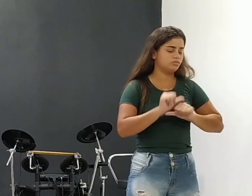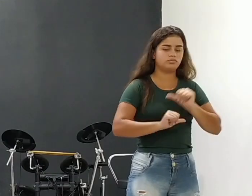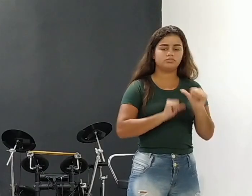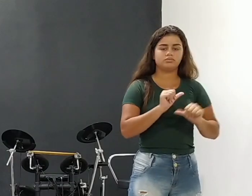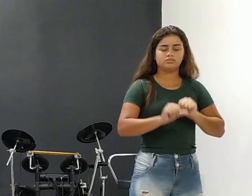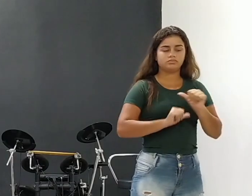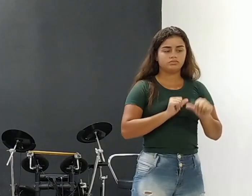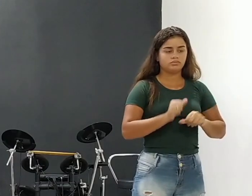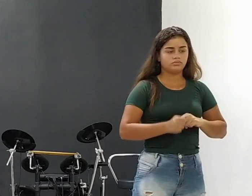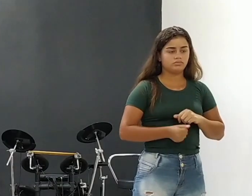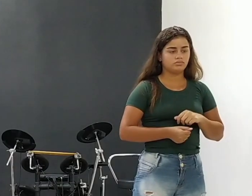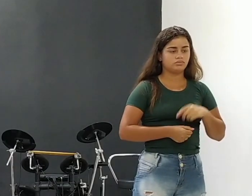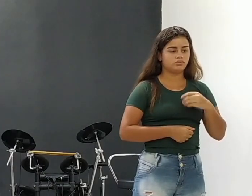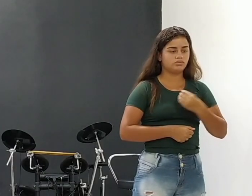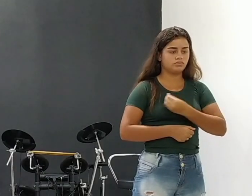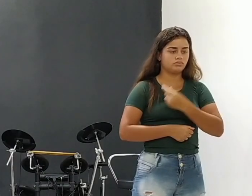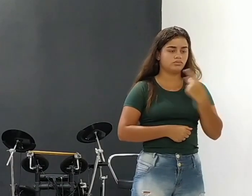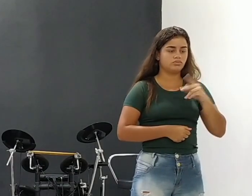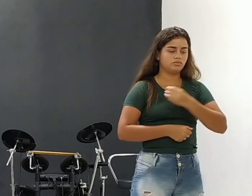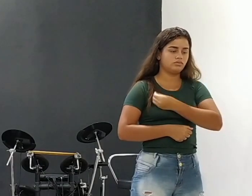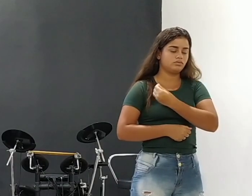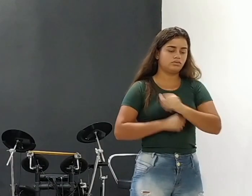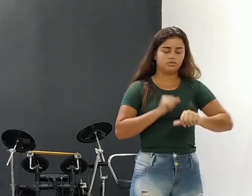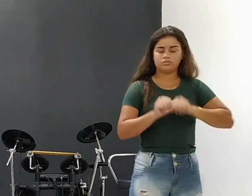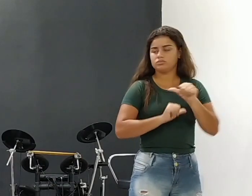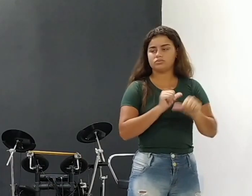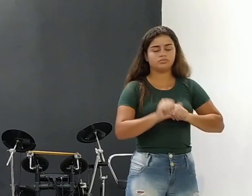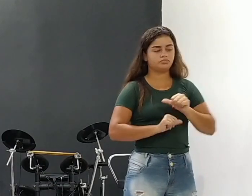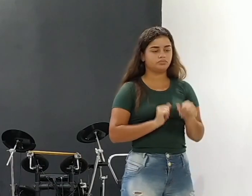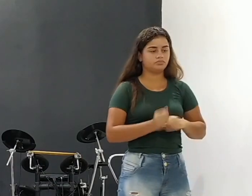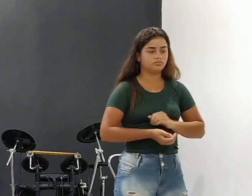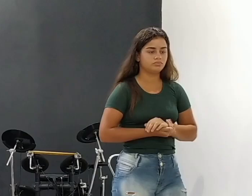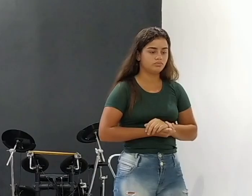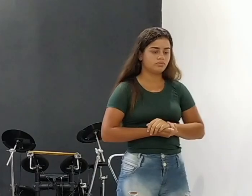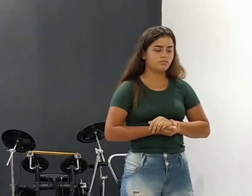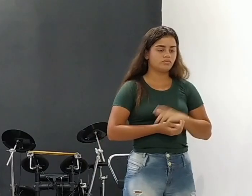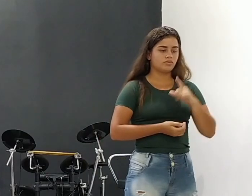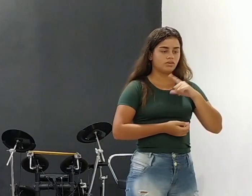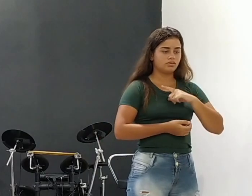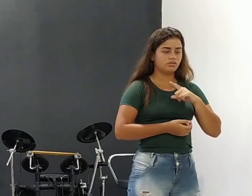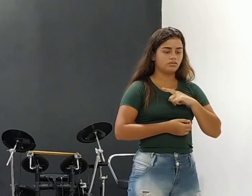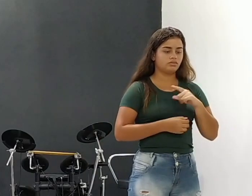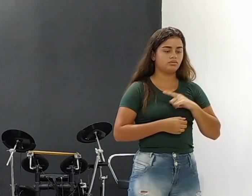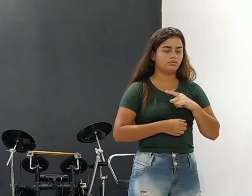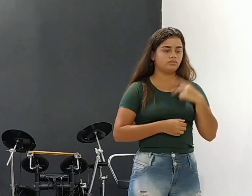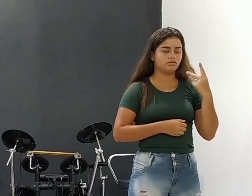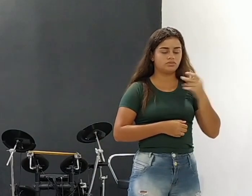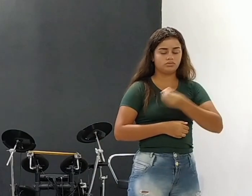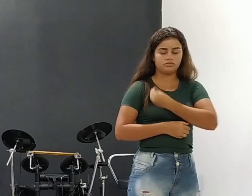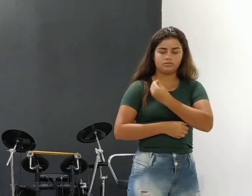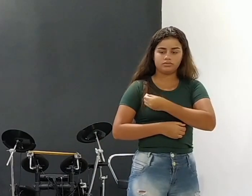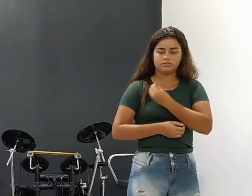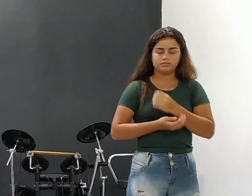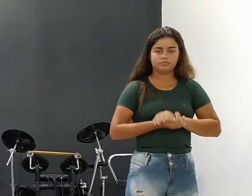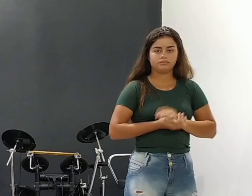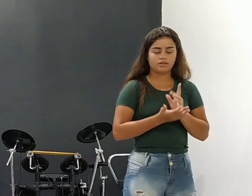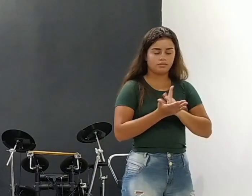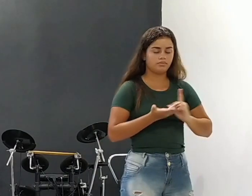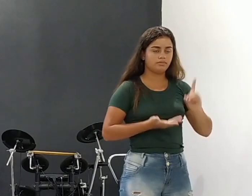tua vida não mudou, eu ainda tenho algo para fazer na sua vida. A Bíblia fala então desse